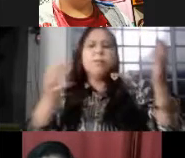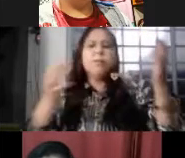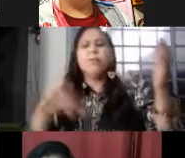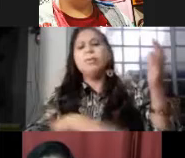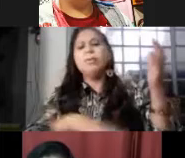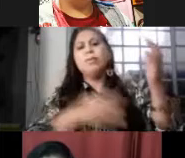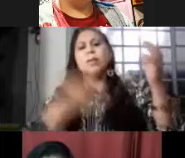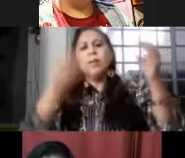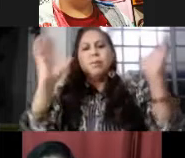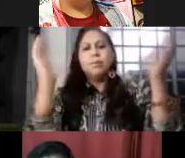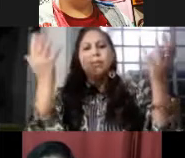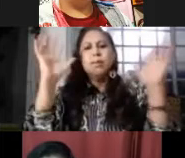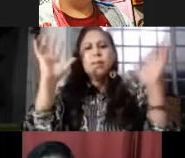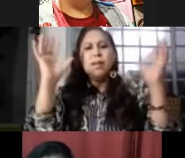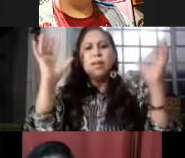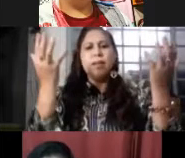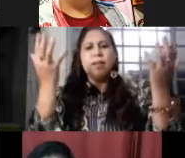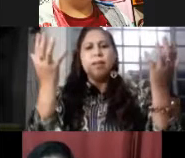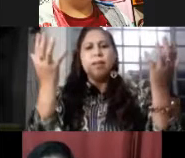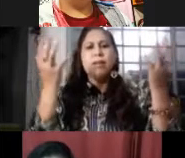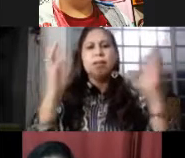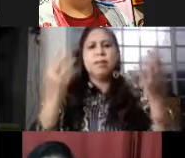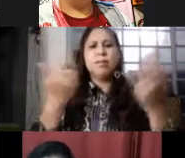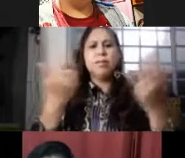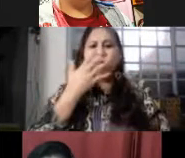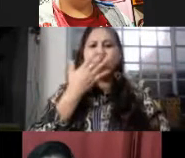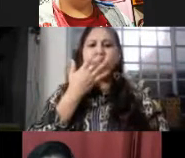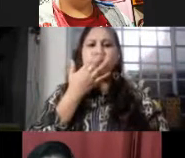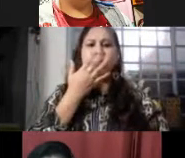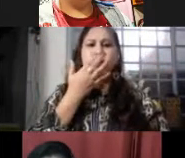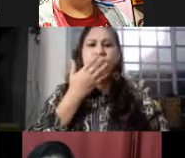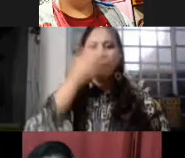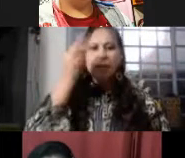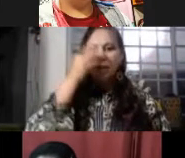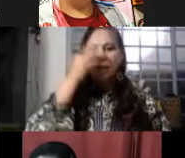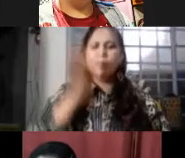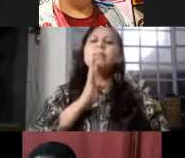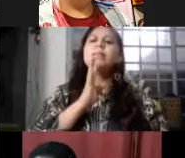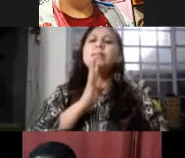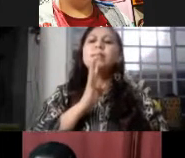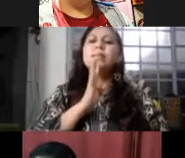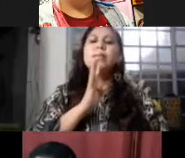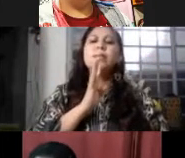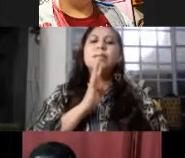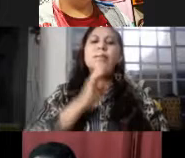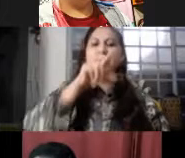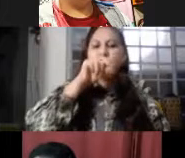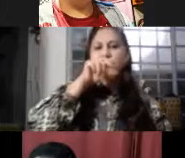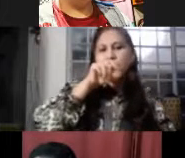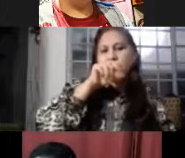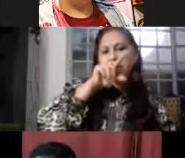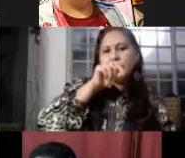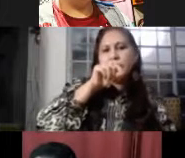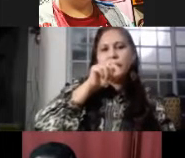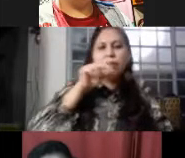chão da estação que não tem cor. E a flor conhece o beija-flor